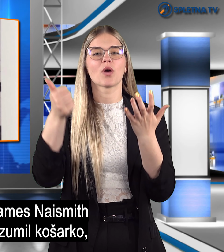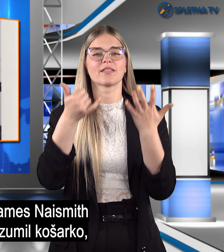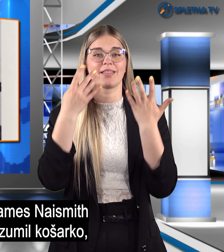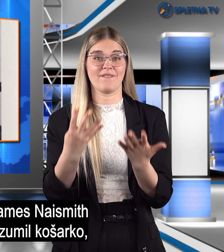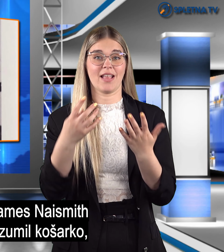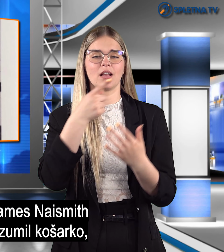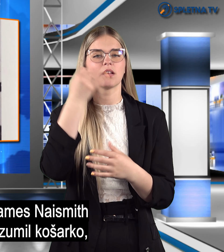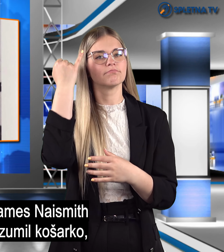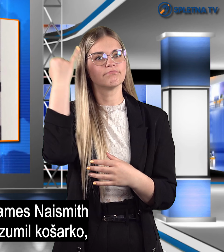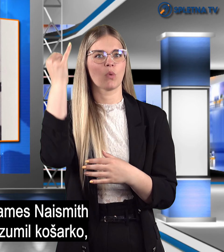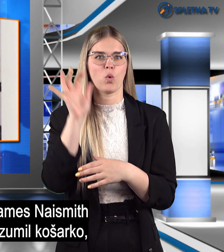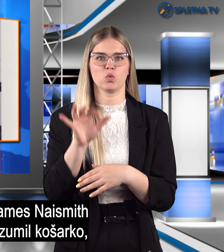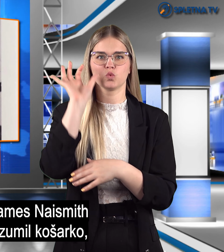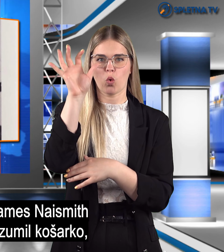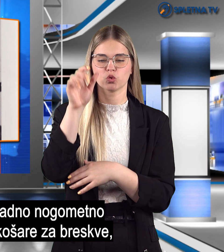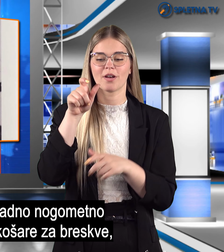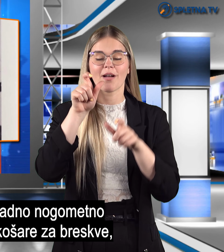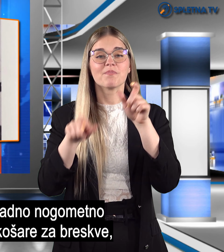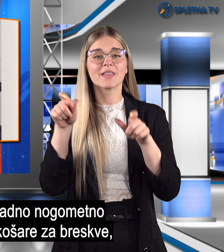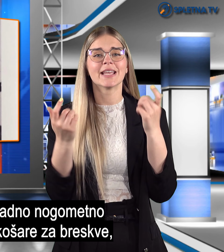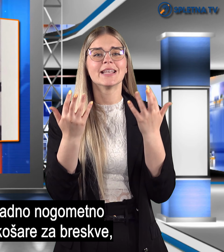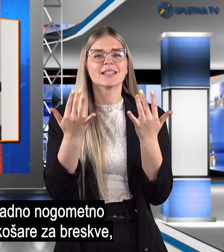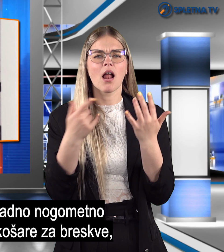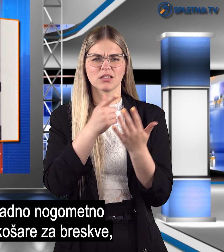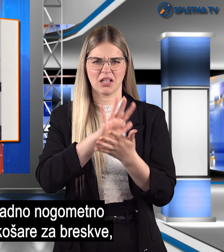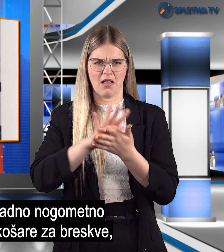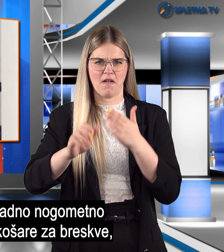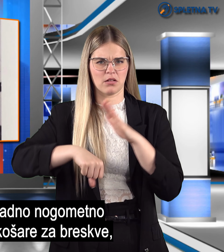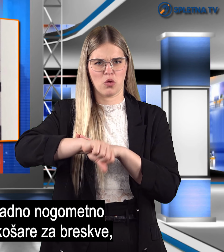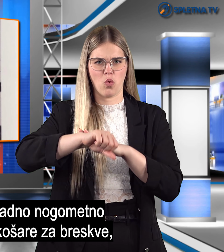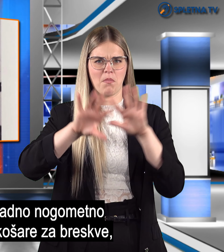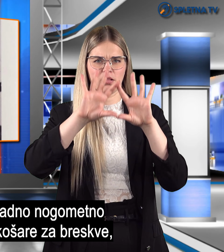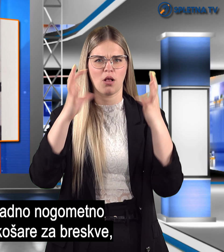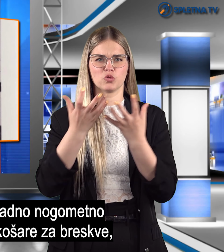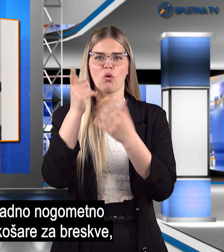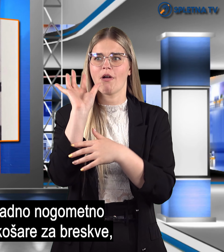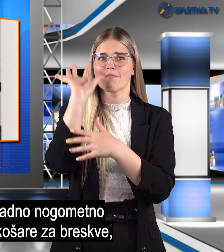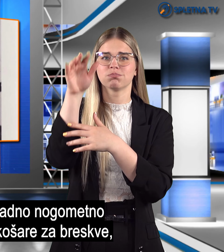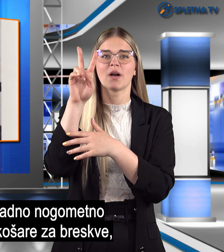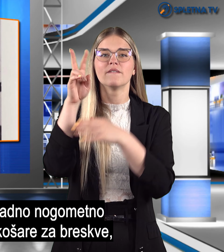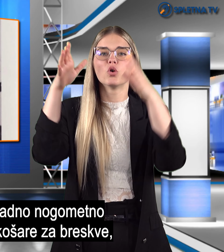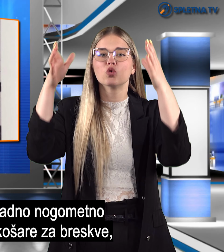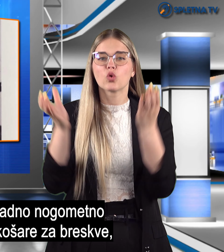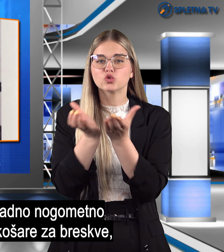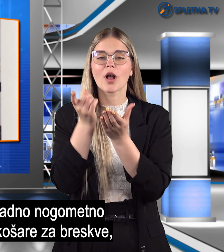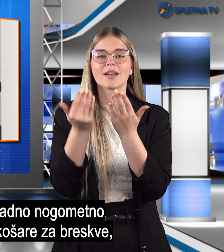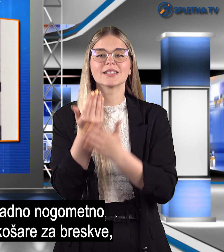1891 izumil košarko, so igralci navadno nogometno žogo metali v košare za breskve, ki so